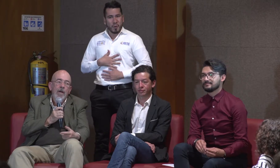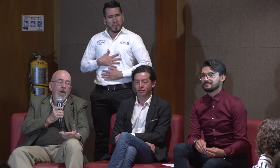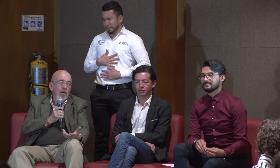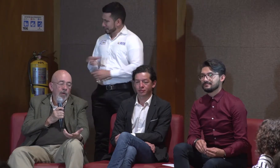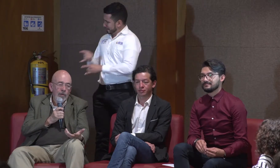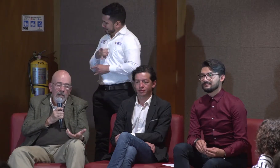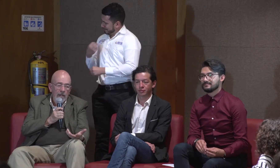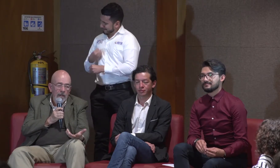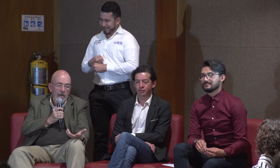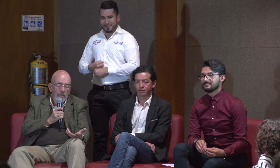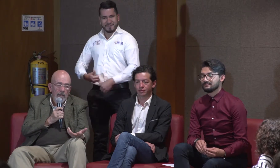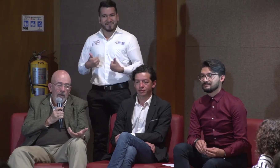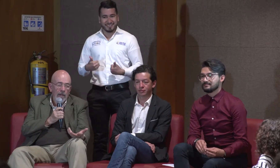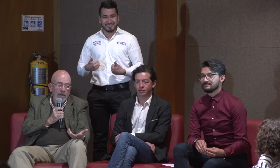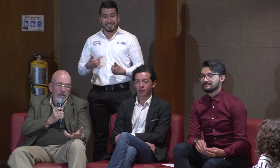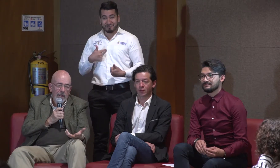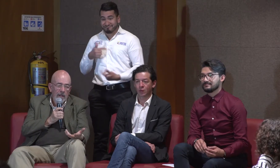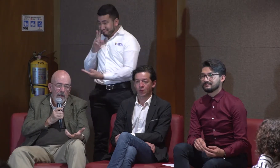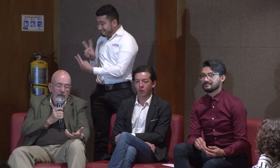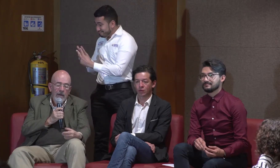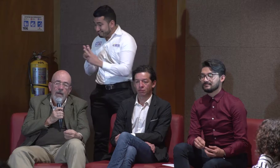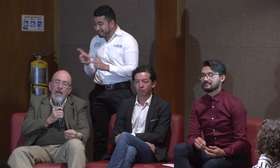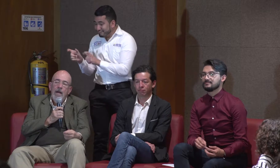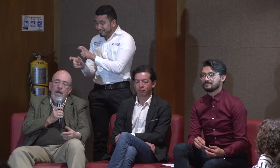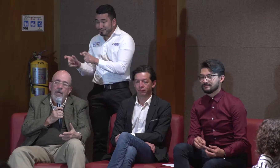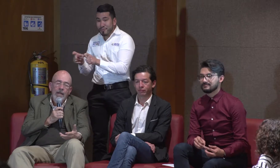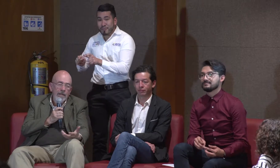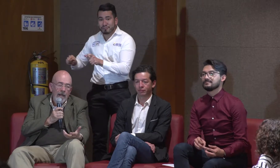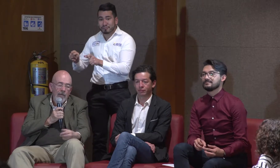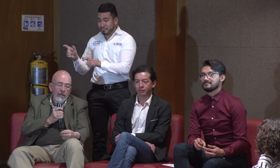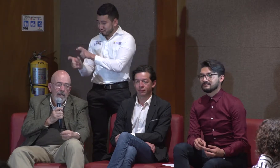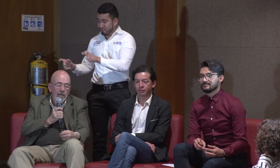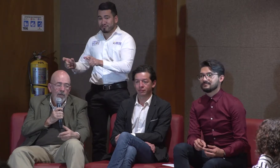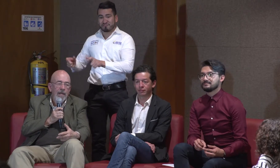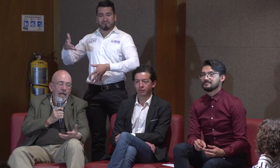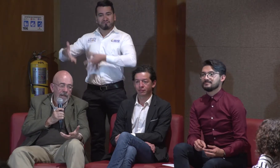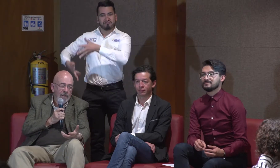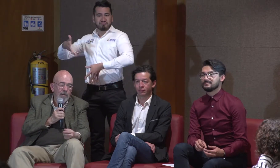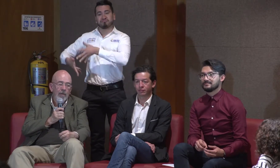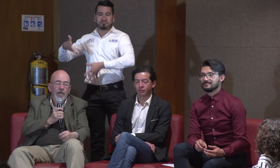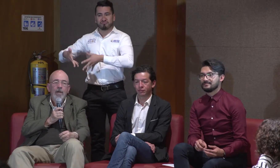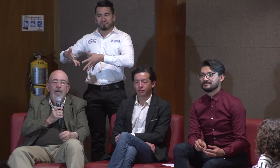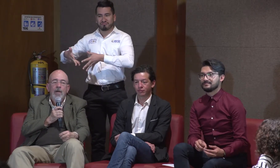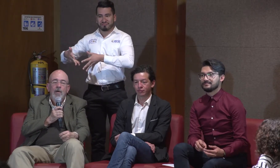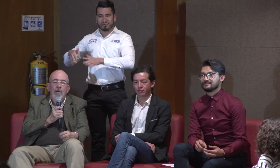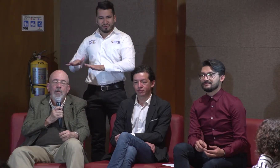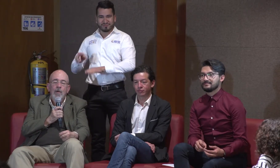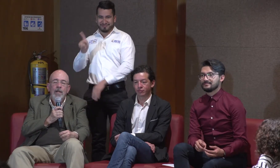trabajo. Conocí personas hablantes de lengua de señas o señantes, como